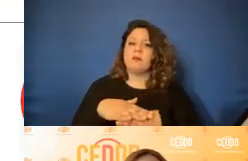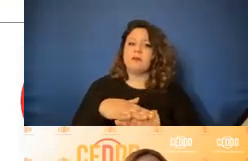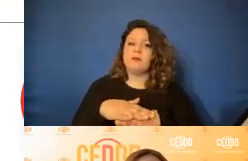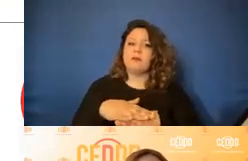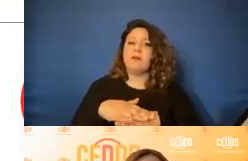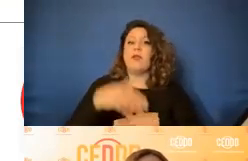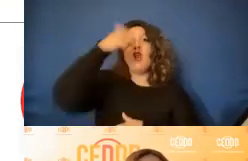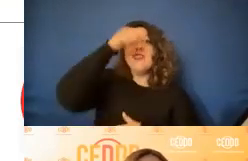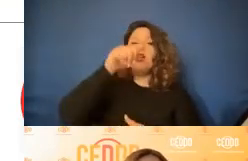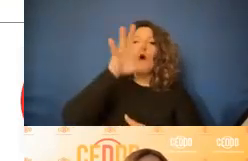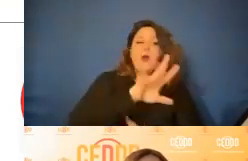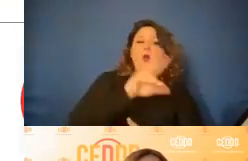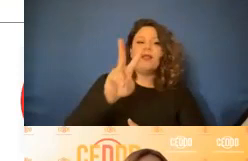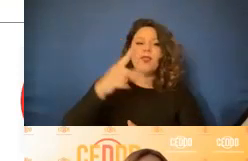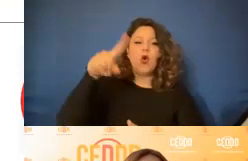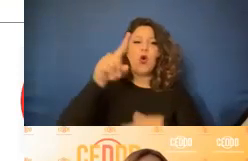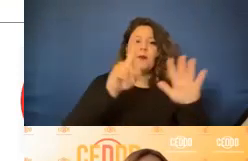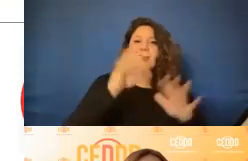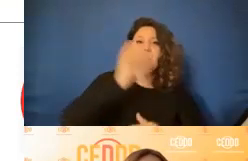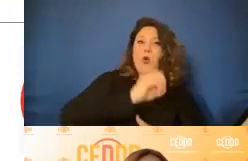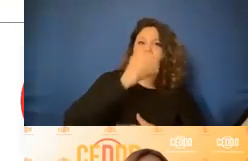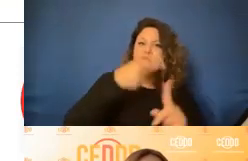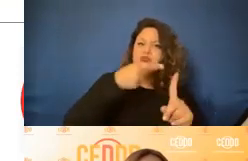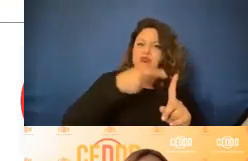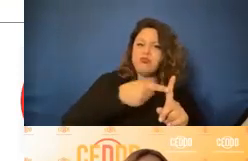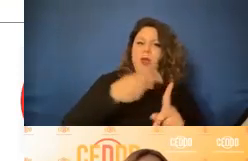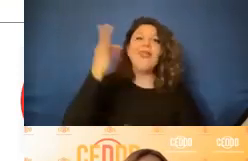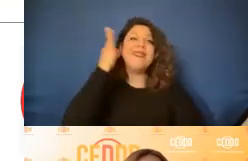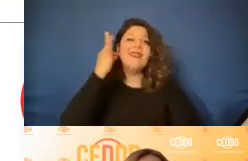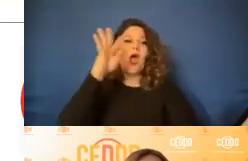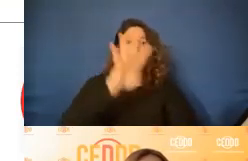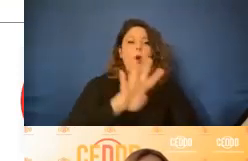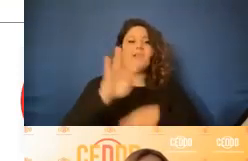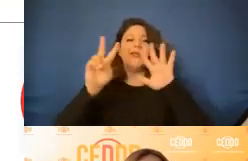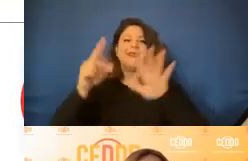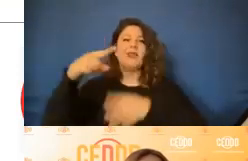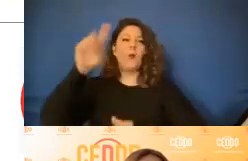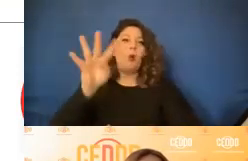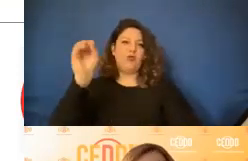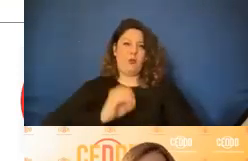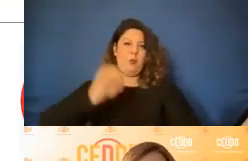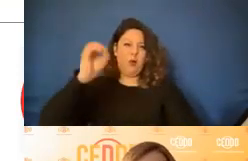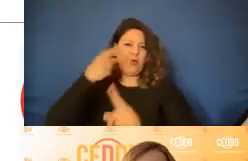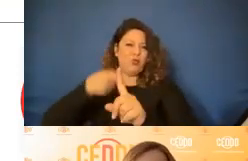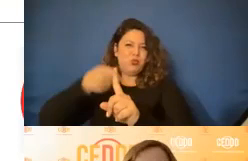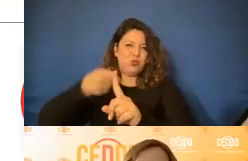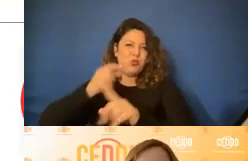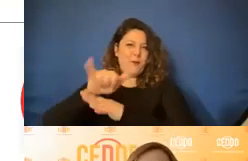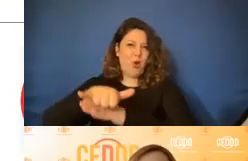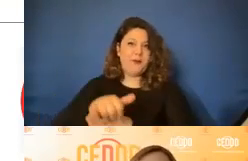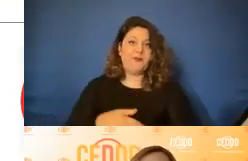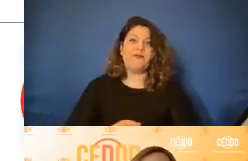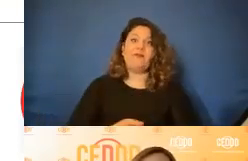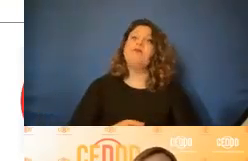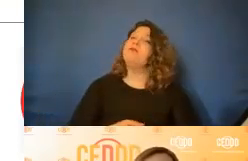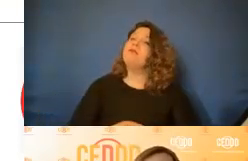52,6% y las niñas en un 47,4%. Una asignatura pendiente de los centros docentes es el recreo, que es el lugar donde más